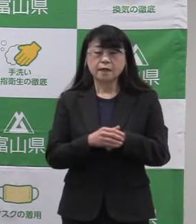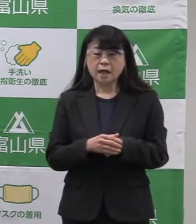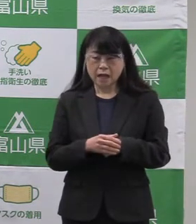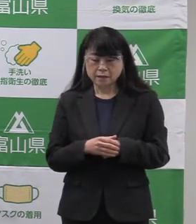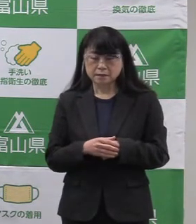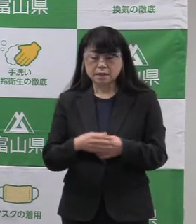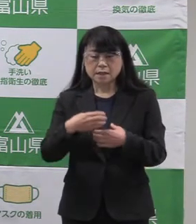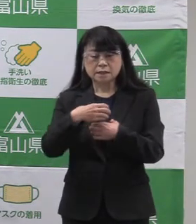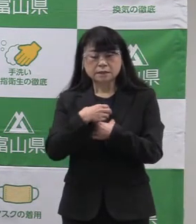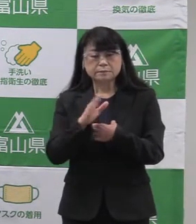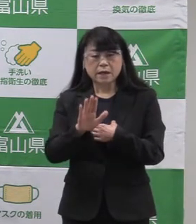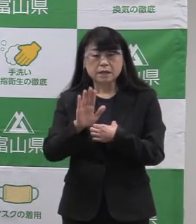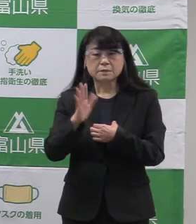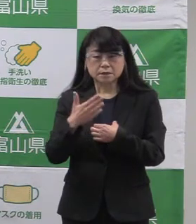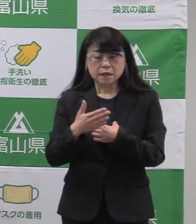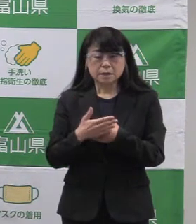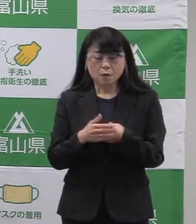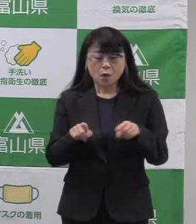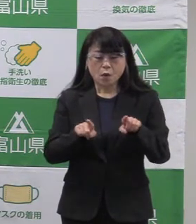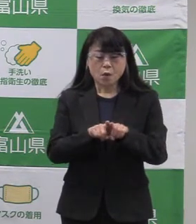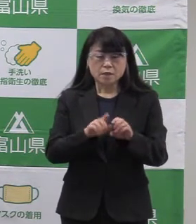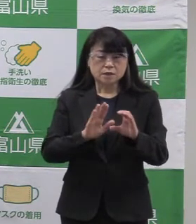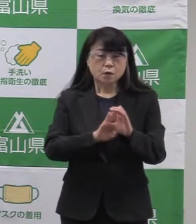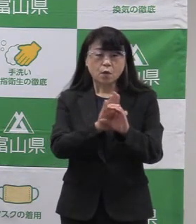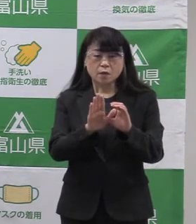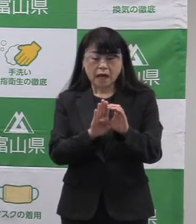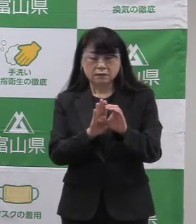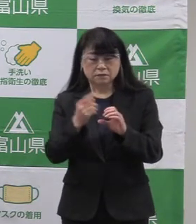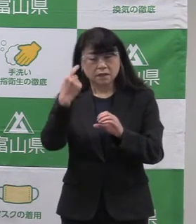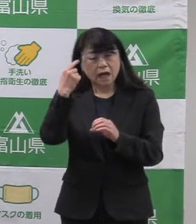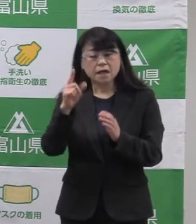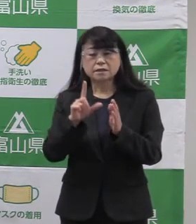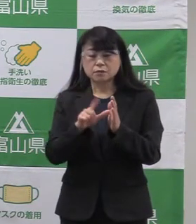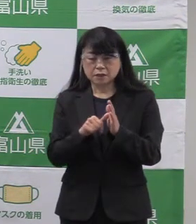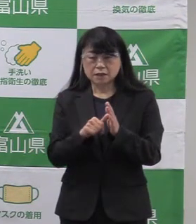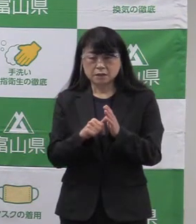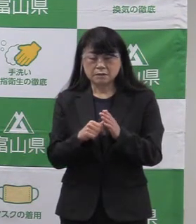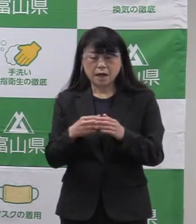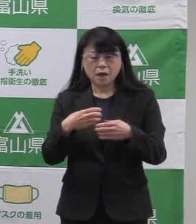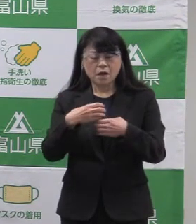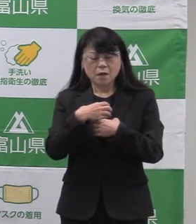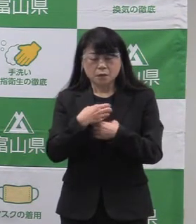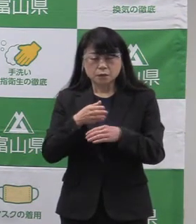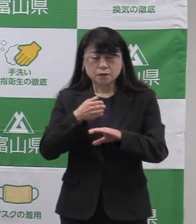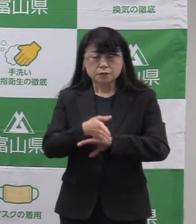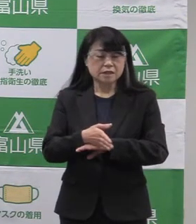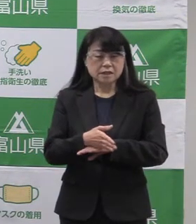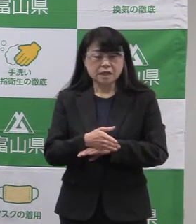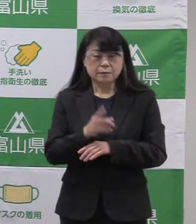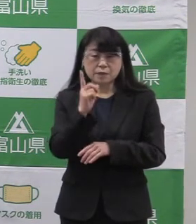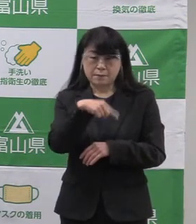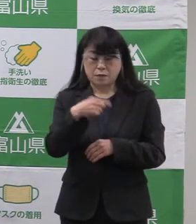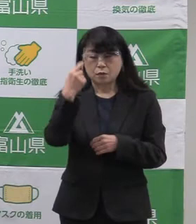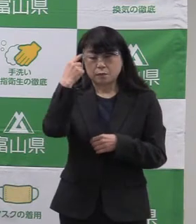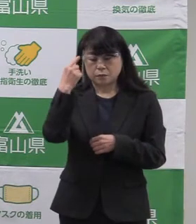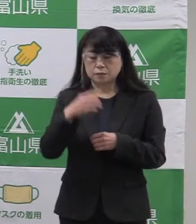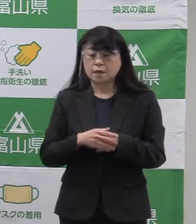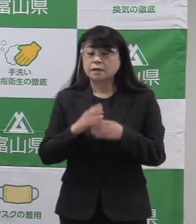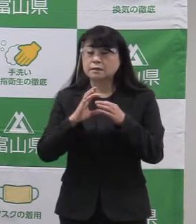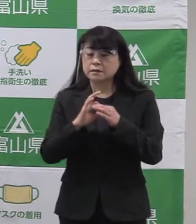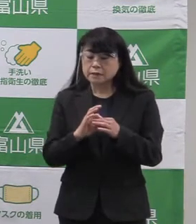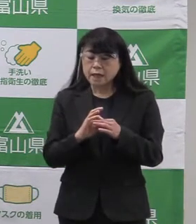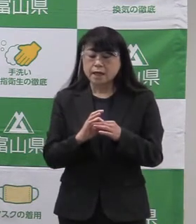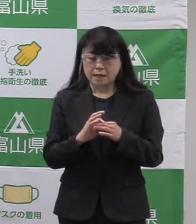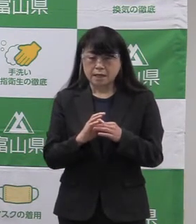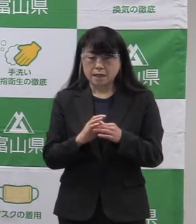が、ウィズコロナということを考えていく上ではやっぱり恐れすぎてもいけないと私は考えております。ですから今まず